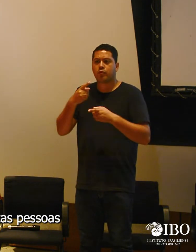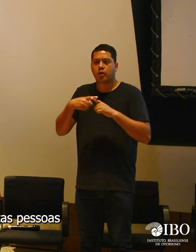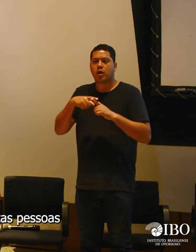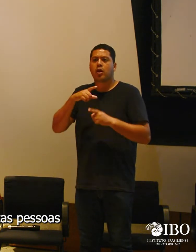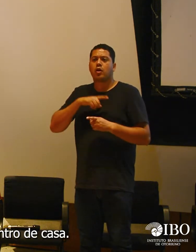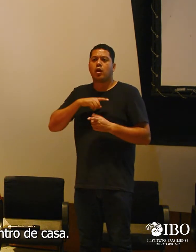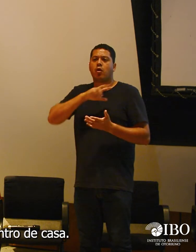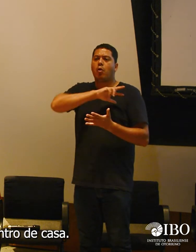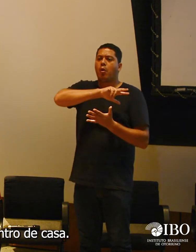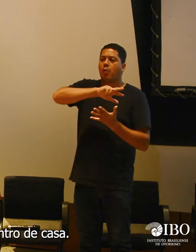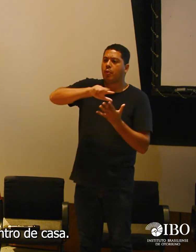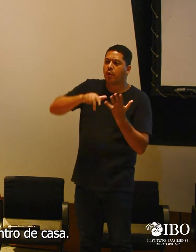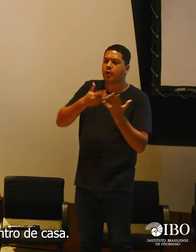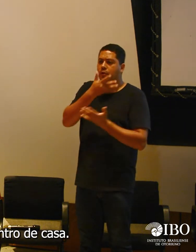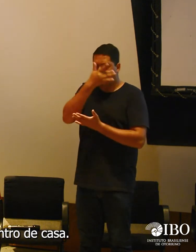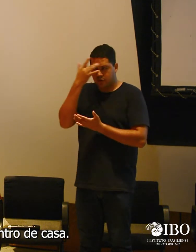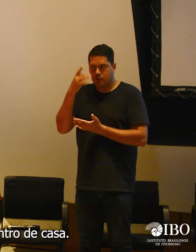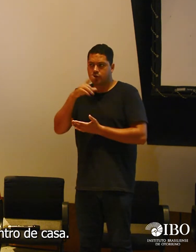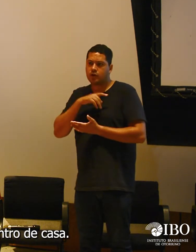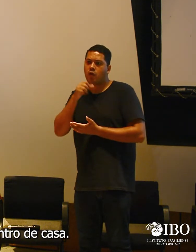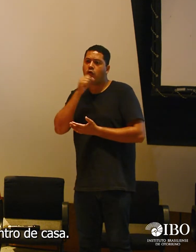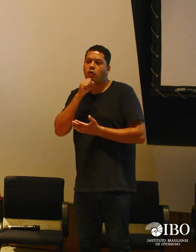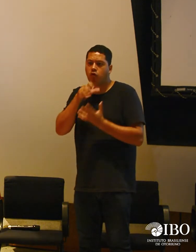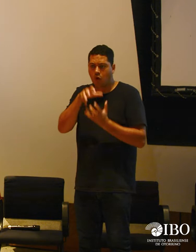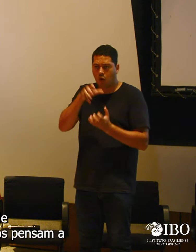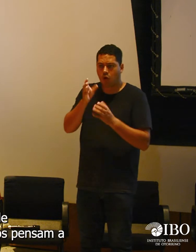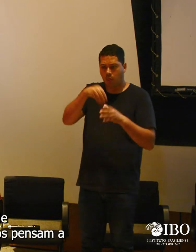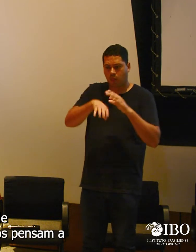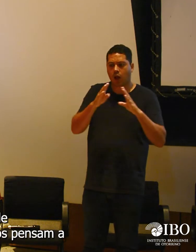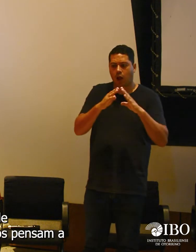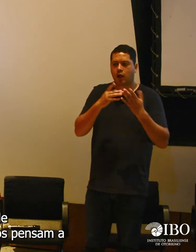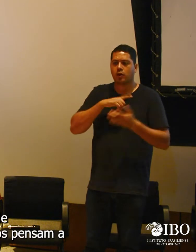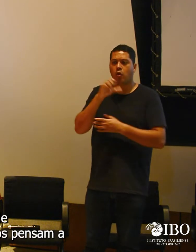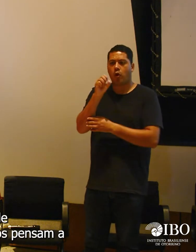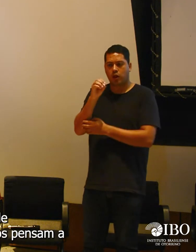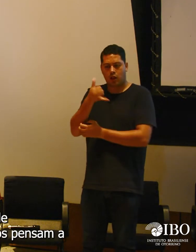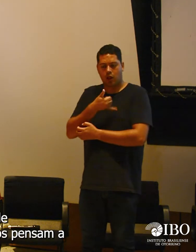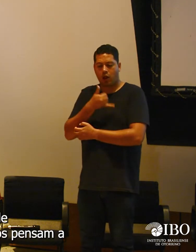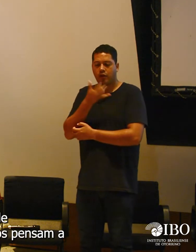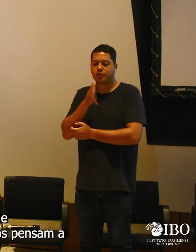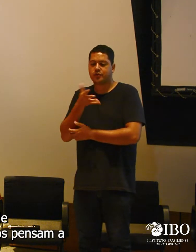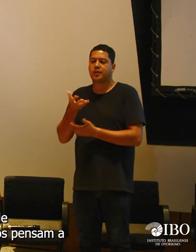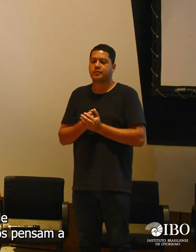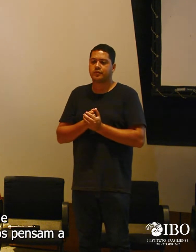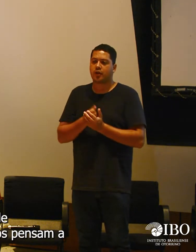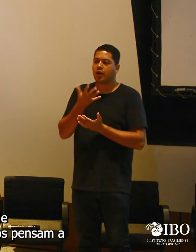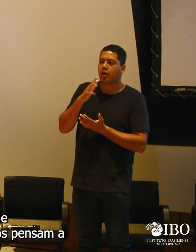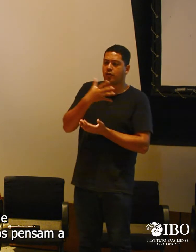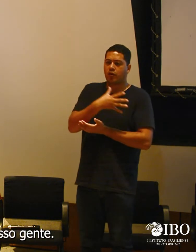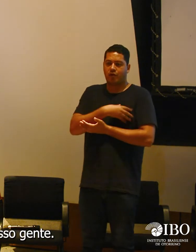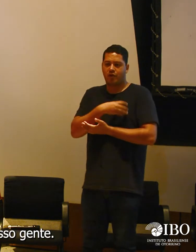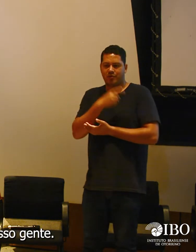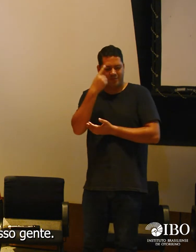que têm entes familiares, tem um vovô dentro de casa, tem 80 anos de idade, e muitas vezes os próprios filhos